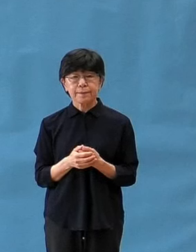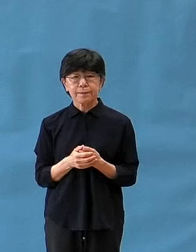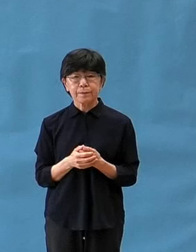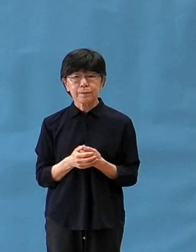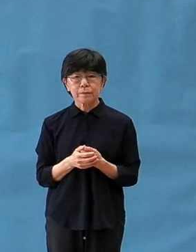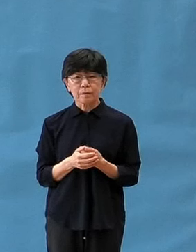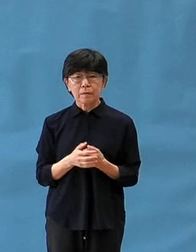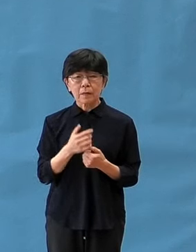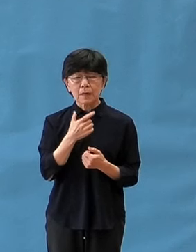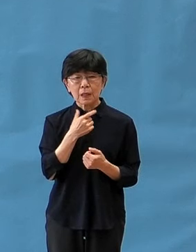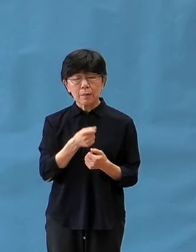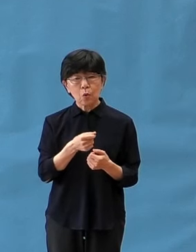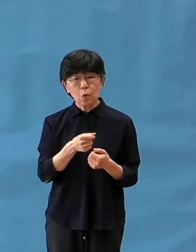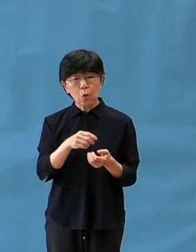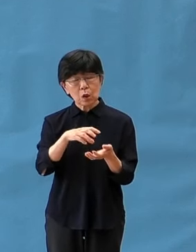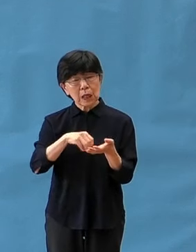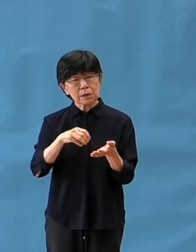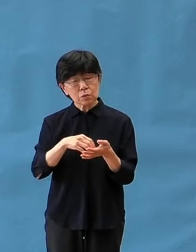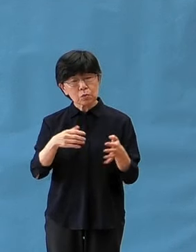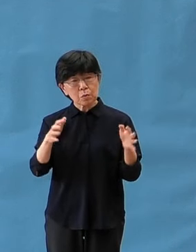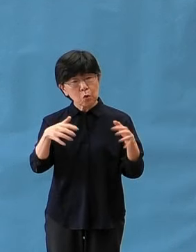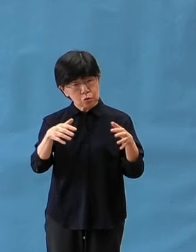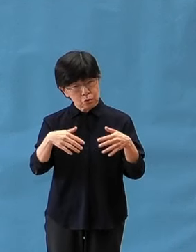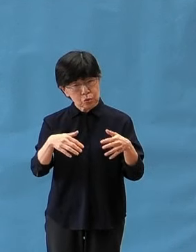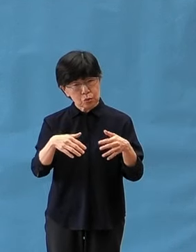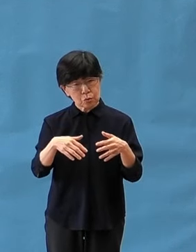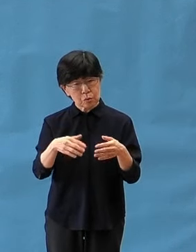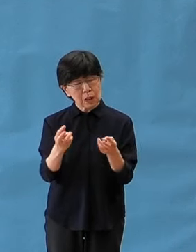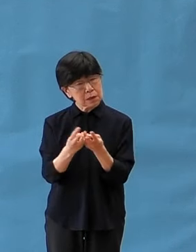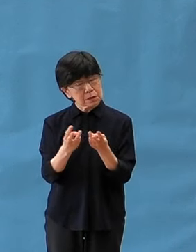希望退職の募集ですから、どれぐらいの規模になるのか分かりませんので、